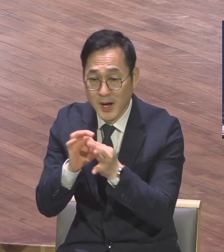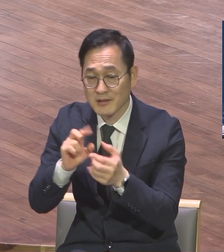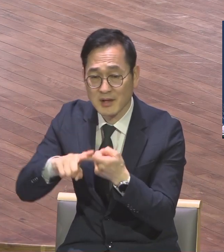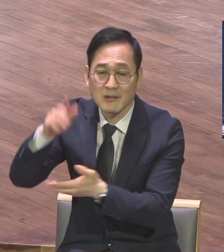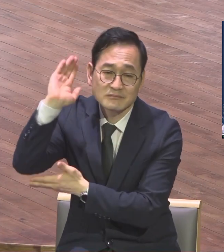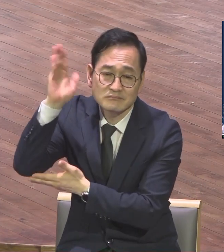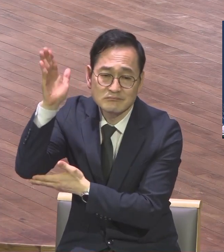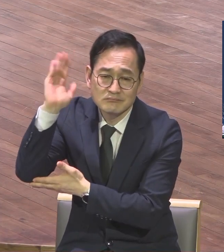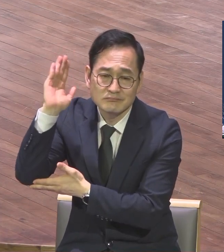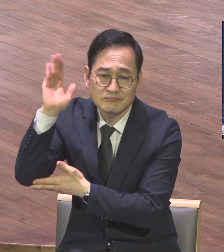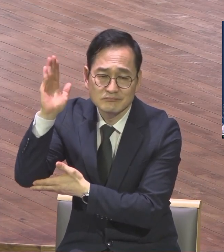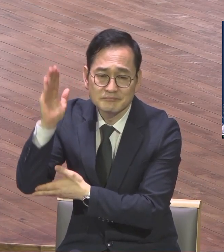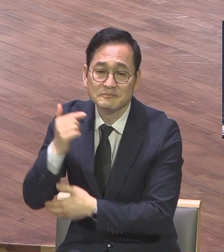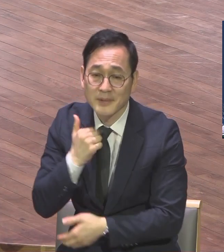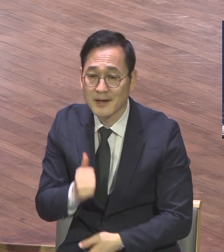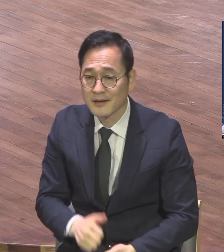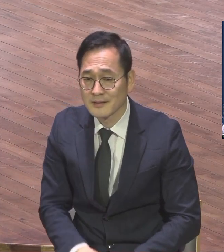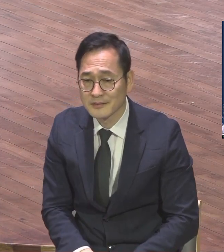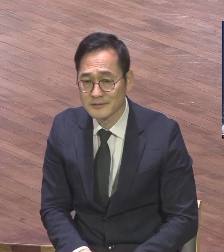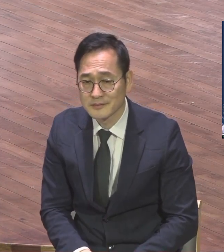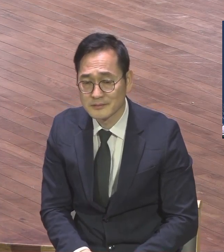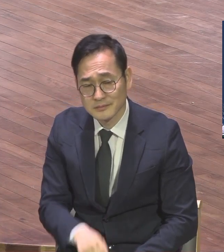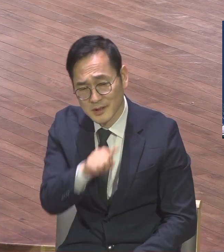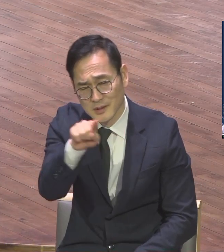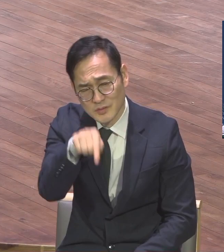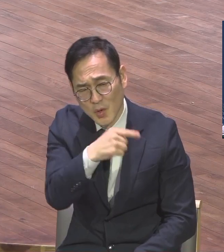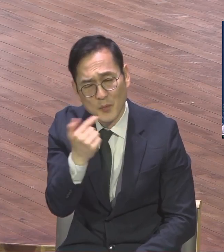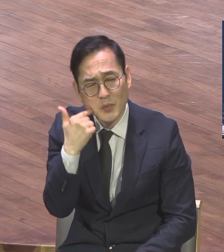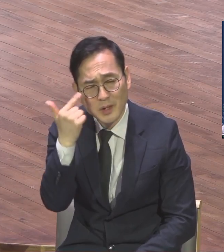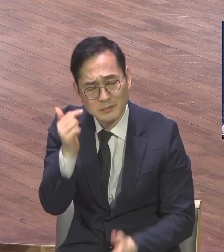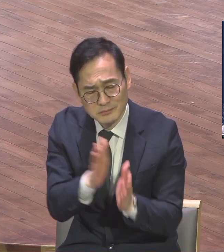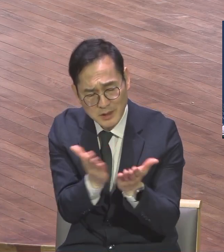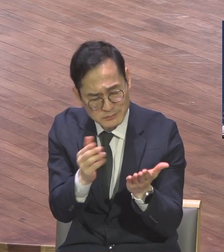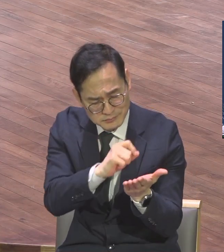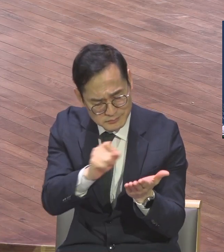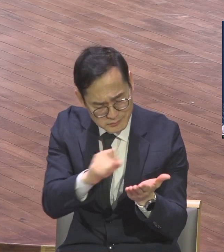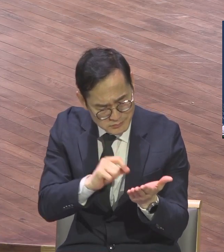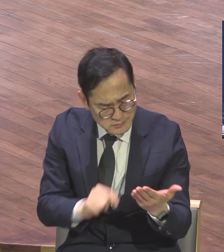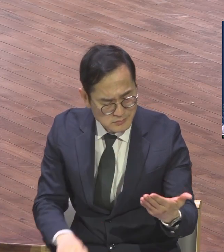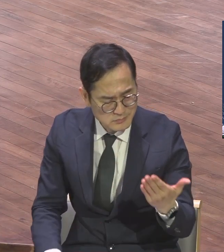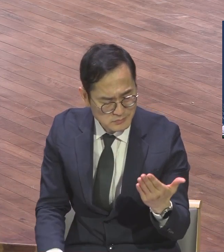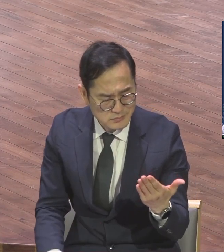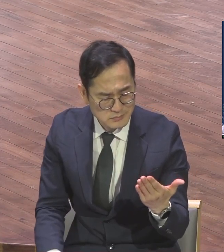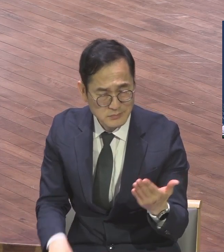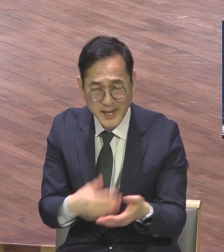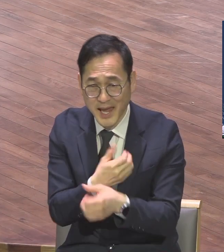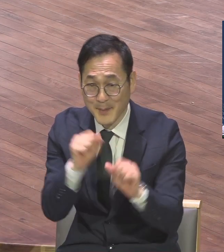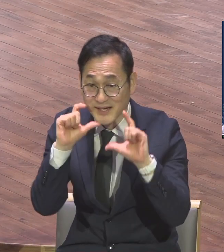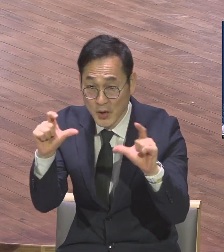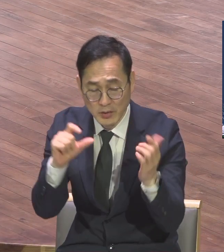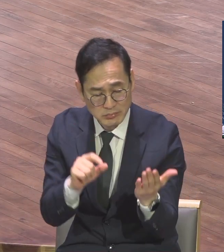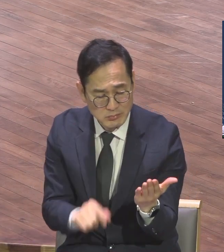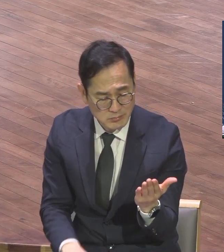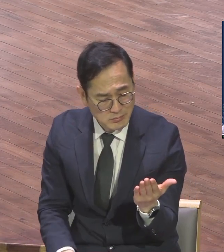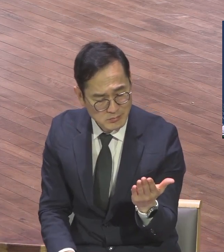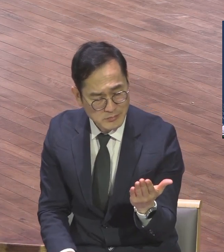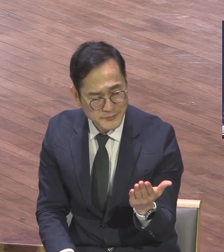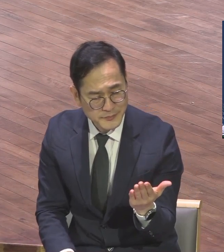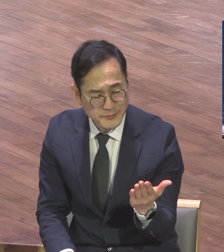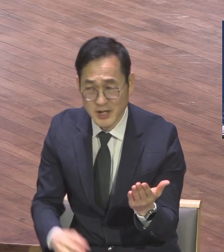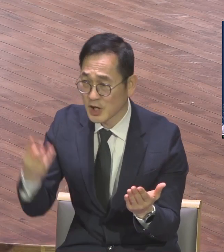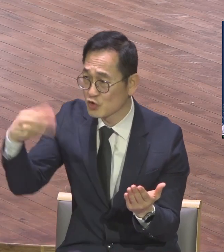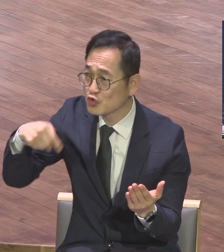했습니다. 그런데 정 목사님의 이 로마서 강의 설교집 해방선언은 우리